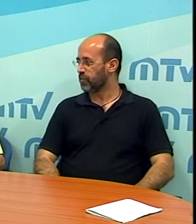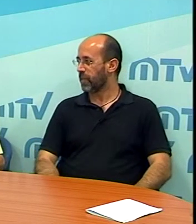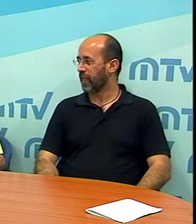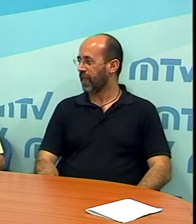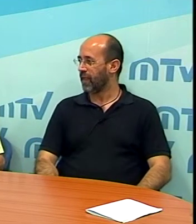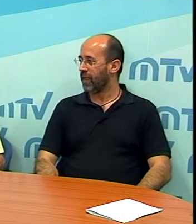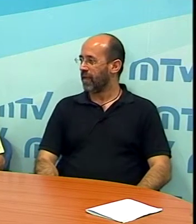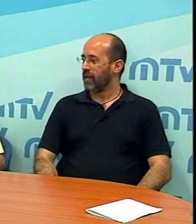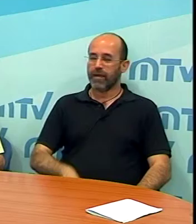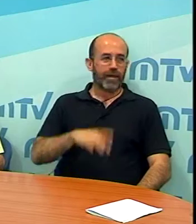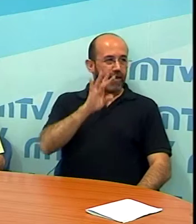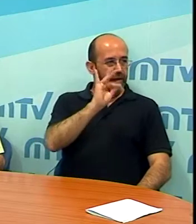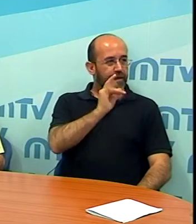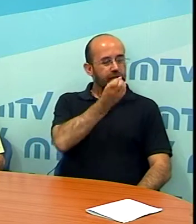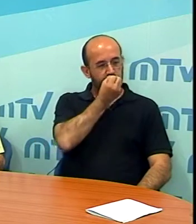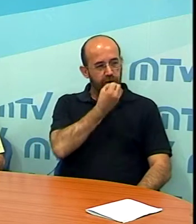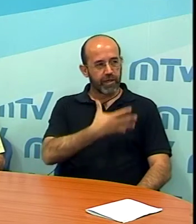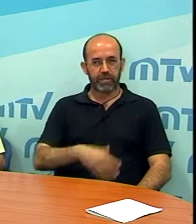asociación. Muy bien.